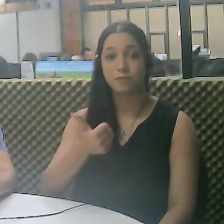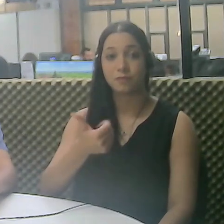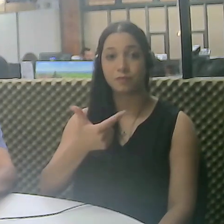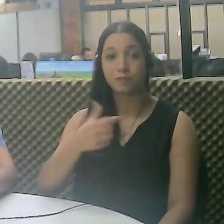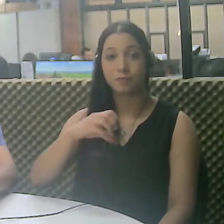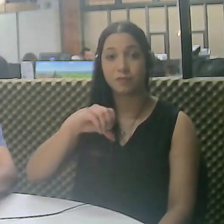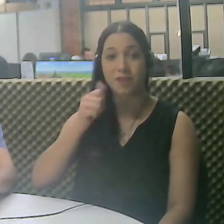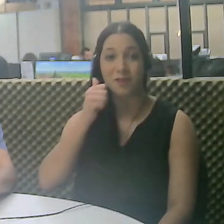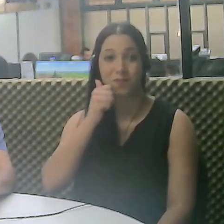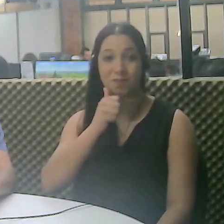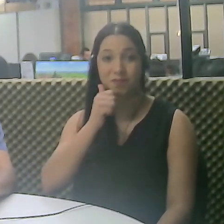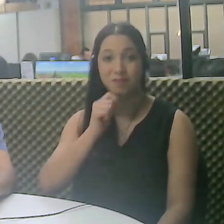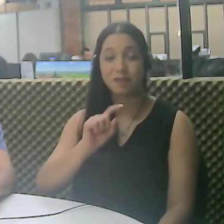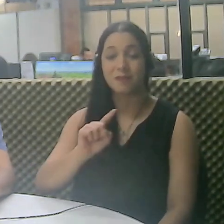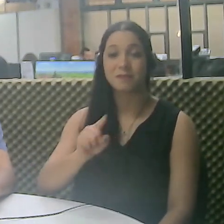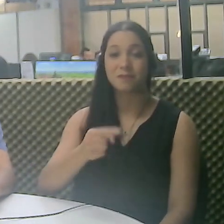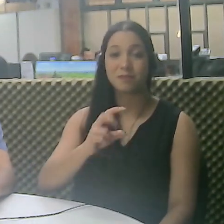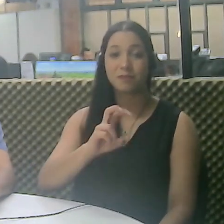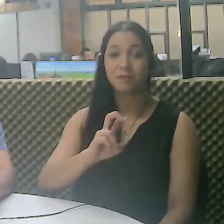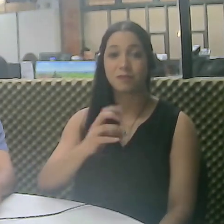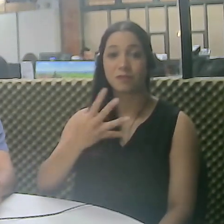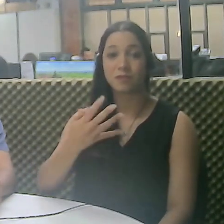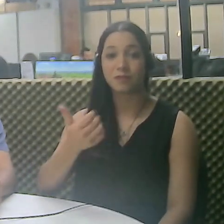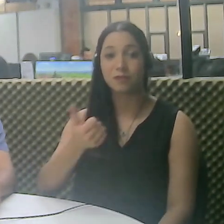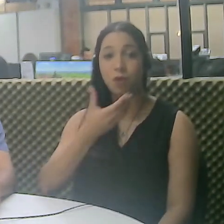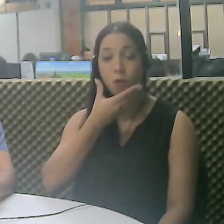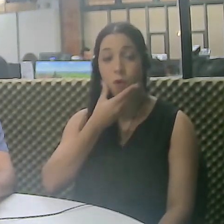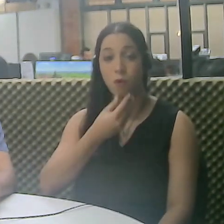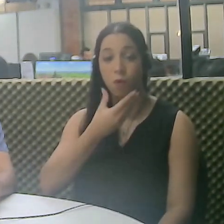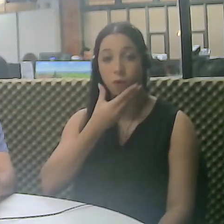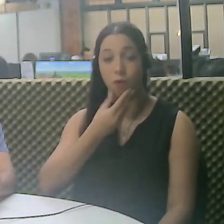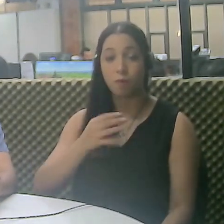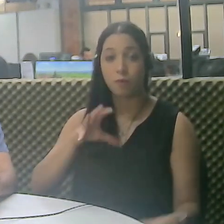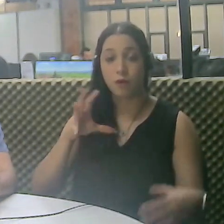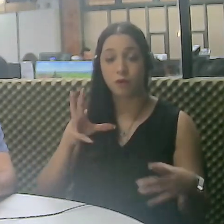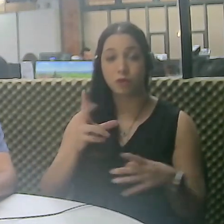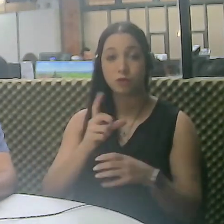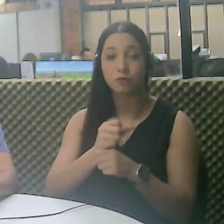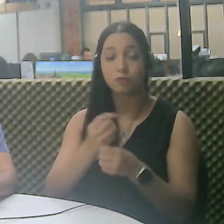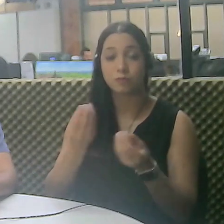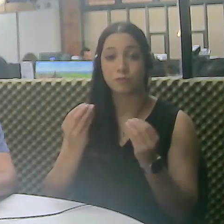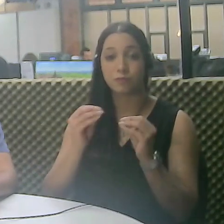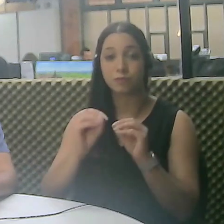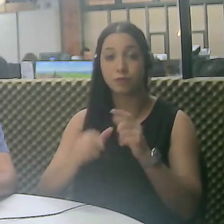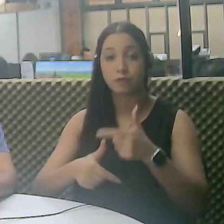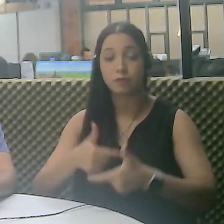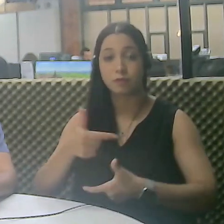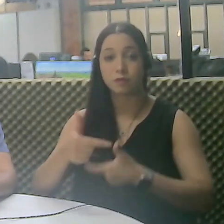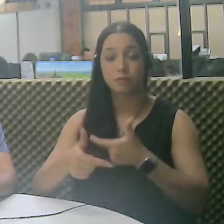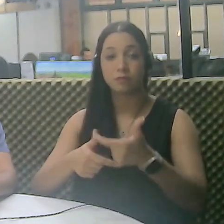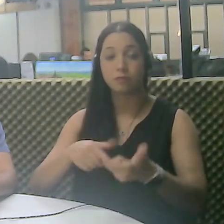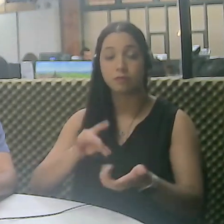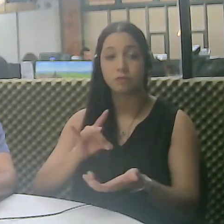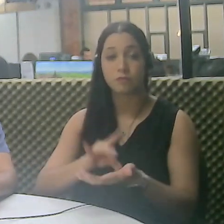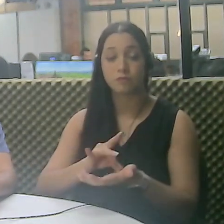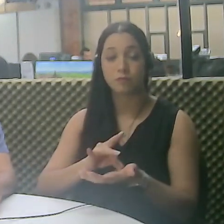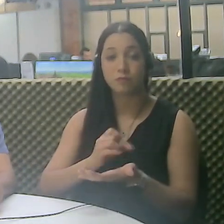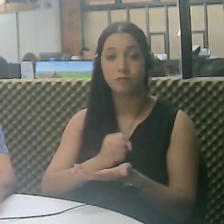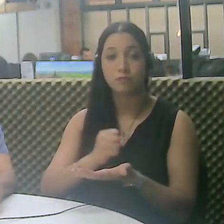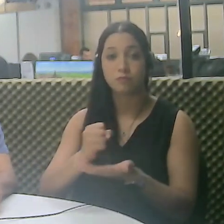3.129 mulheres e 1.541 homens. Ao todo, foram inseridos no mercado de trabalho formal e informal